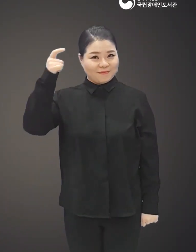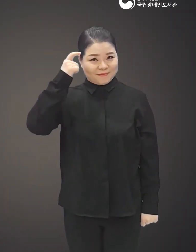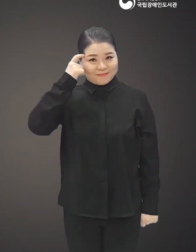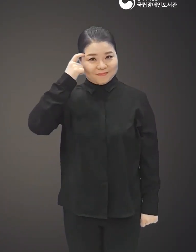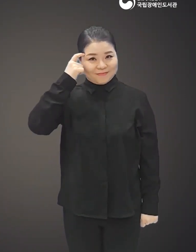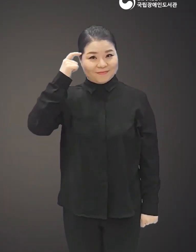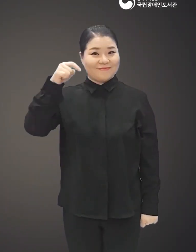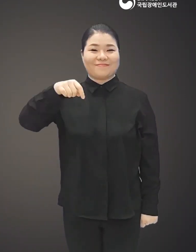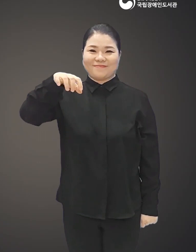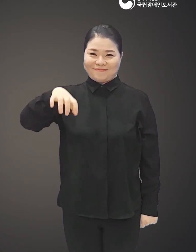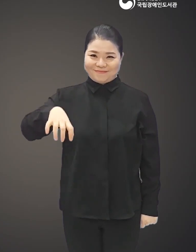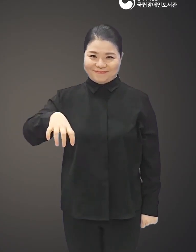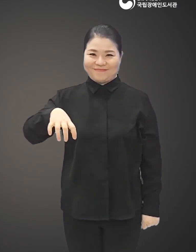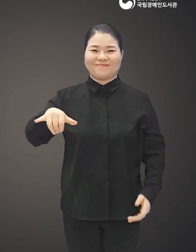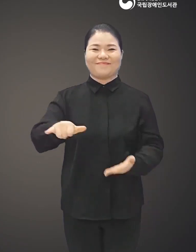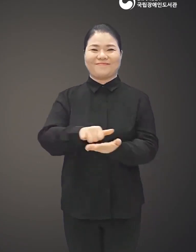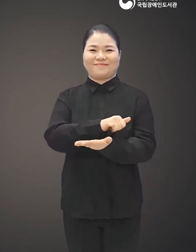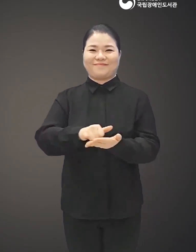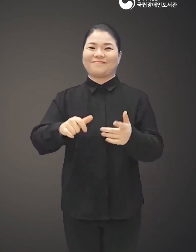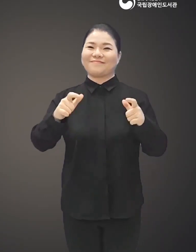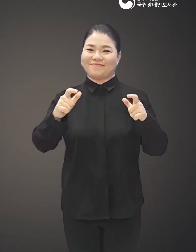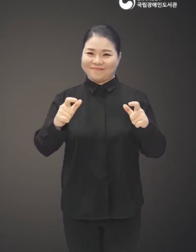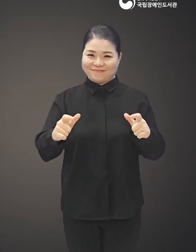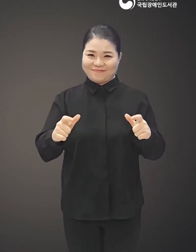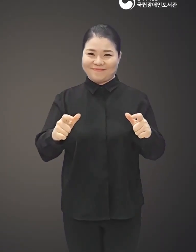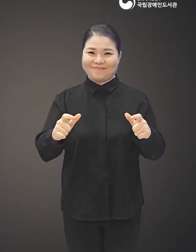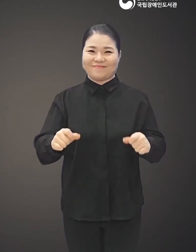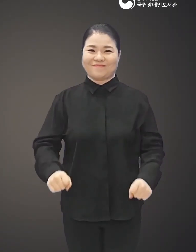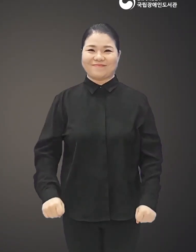왜냐하면 여기는 뉴욕이니까요.